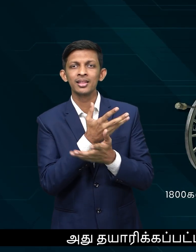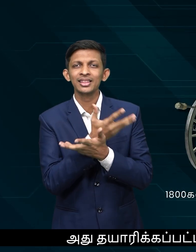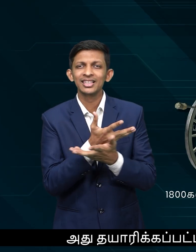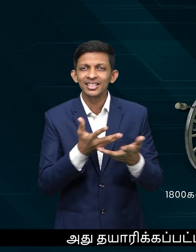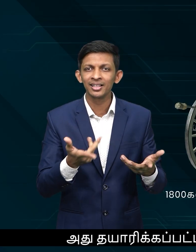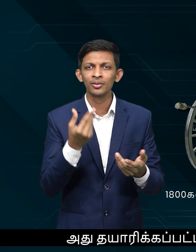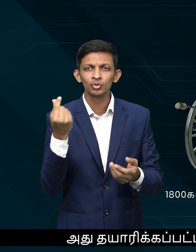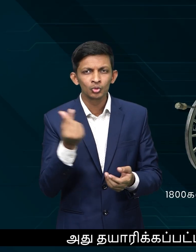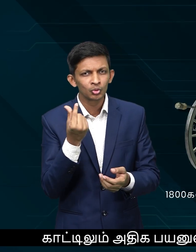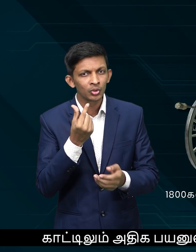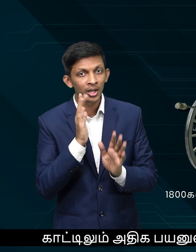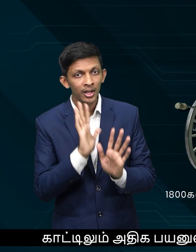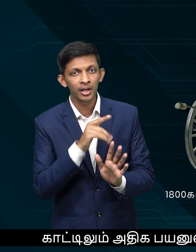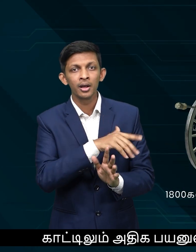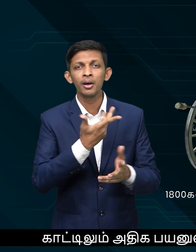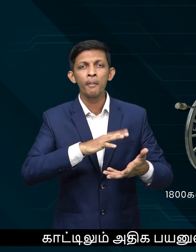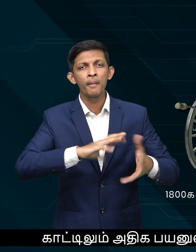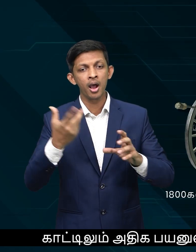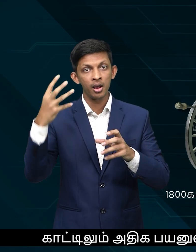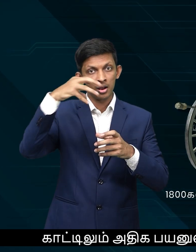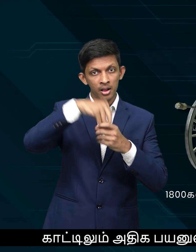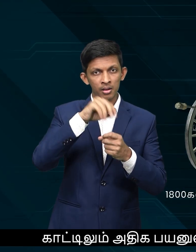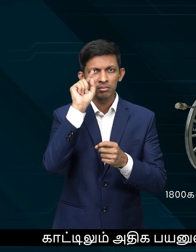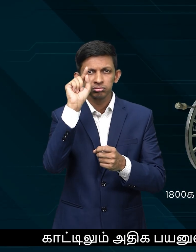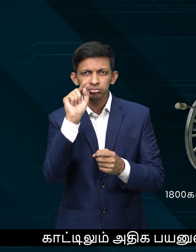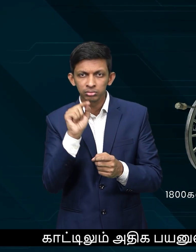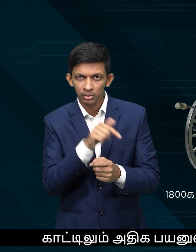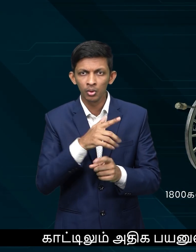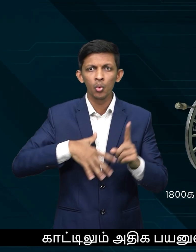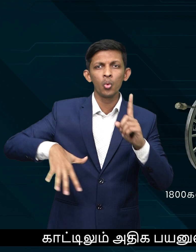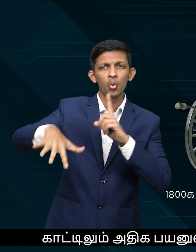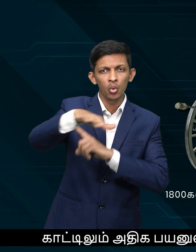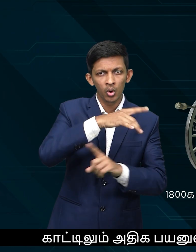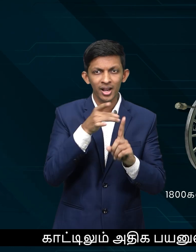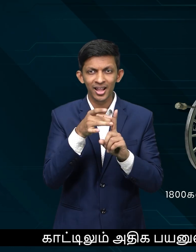தூய உலோகங்களை காட்டிலும் அதிக பயனுள்ள பண்புகளை கொண்டுள்ளது.